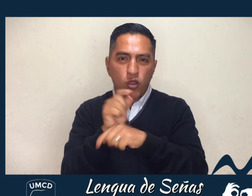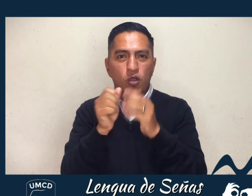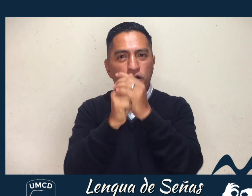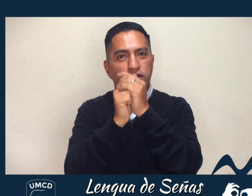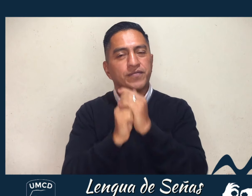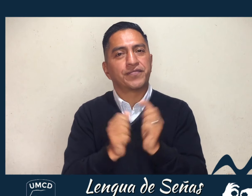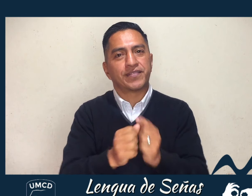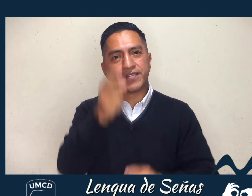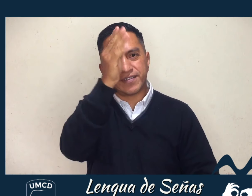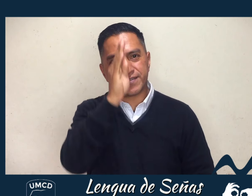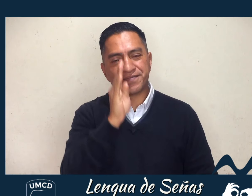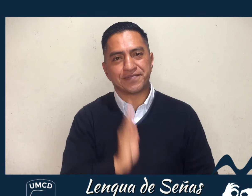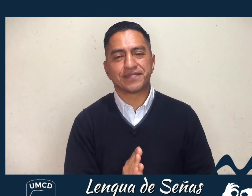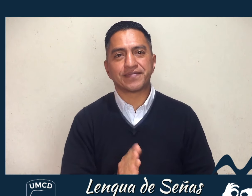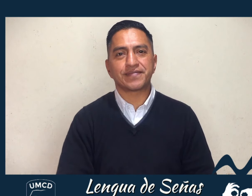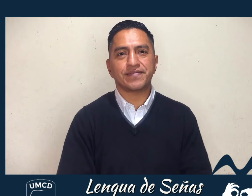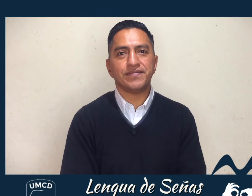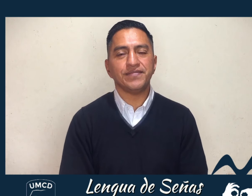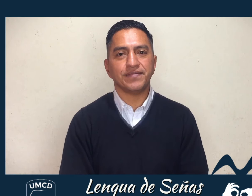acompáñenos.